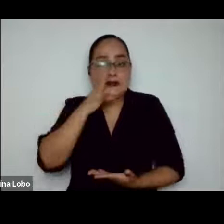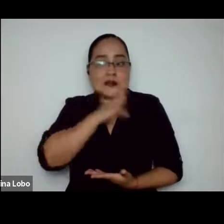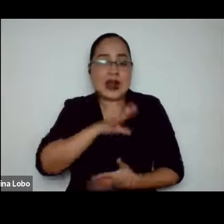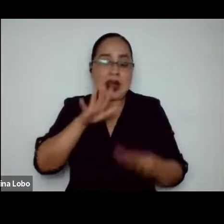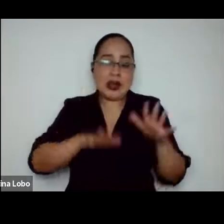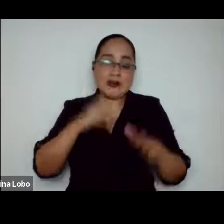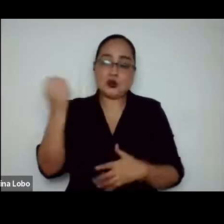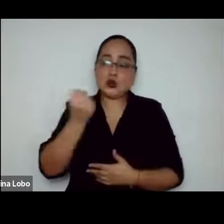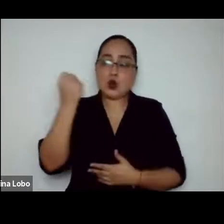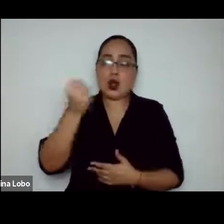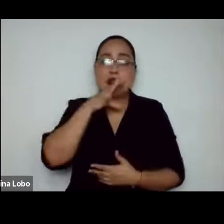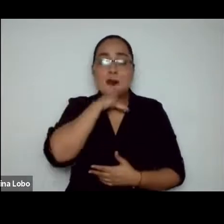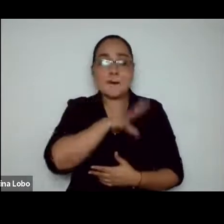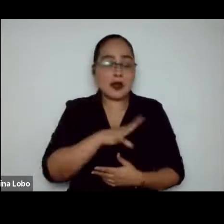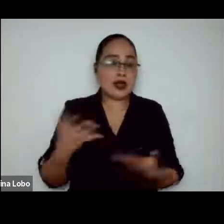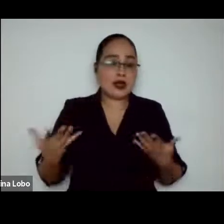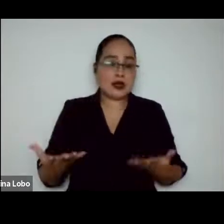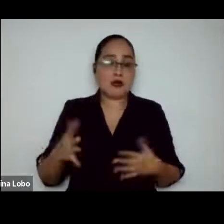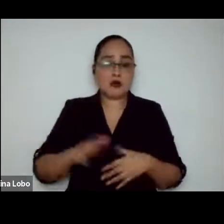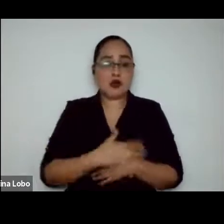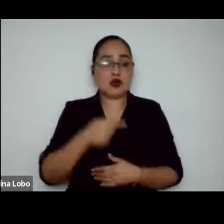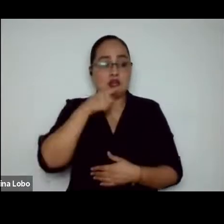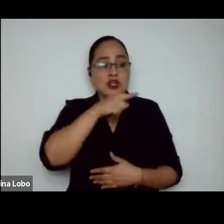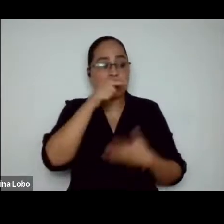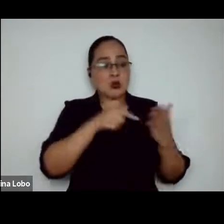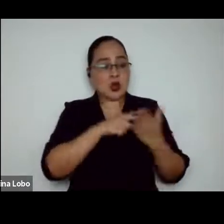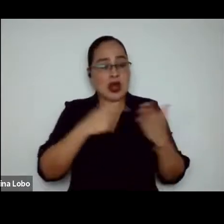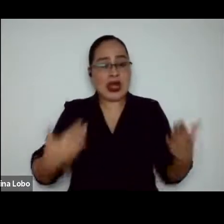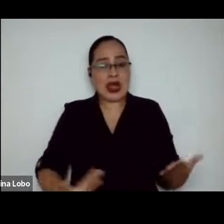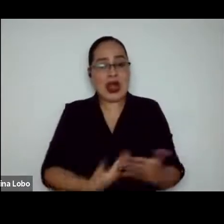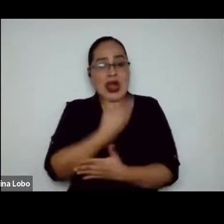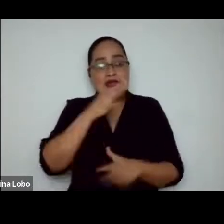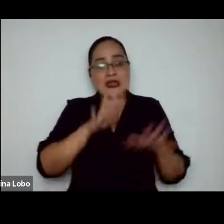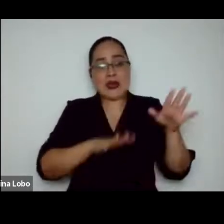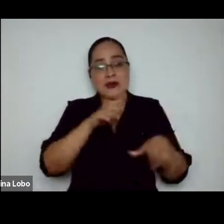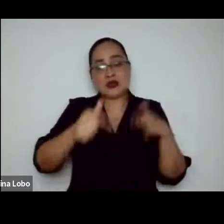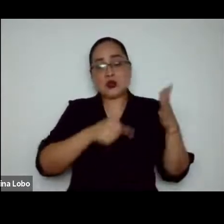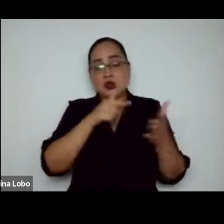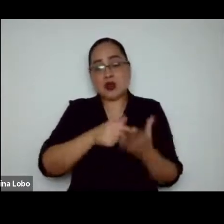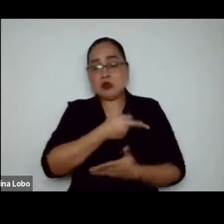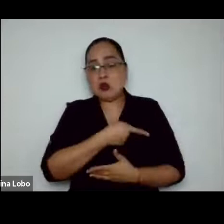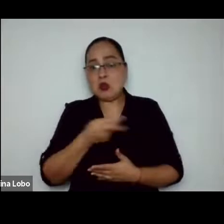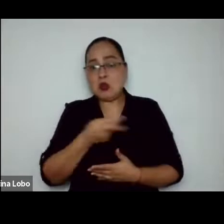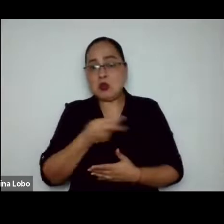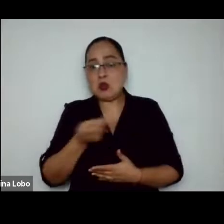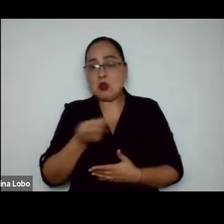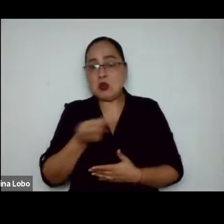mala suerte netamente por haber nacido en condiciones menos favorables económicamente